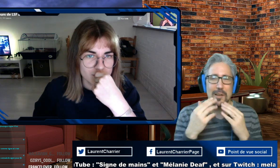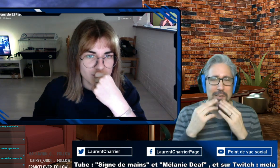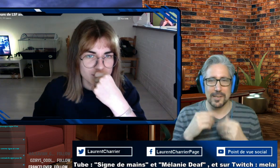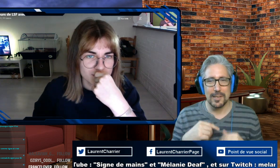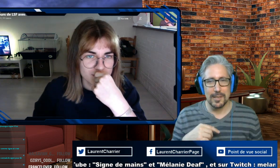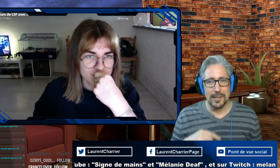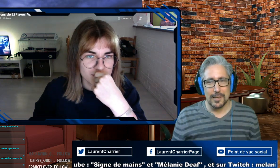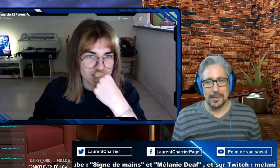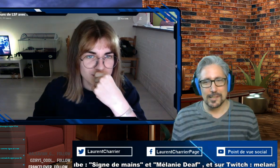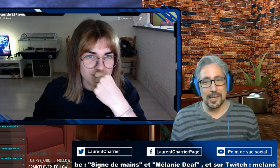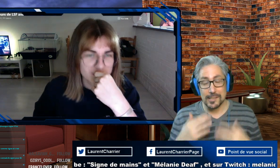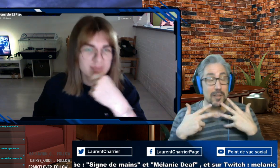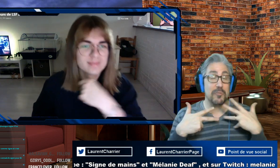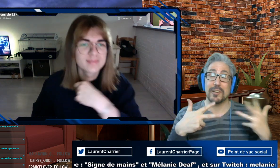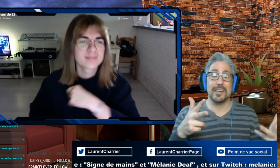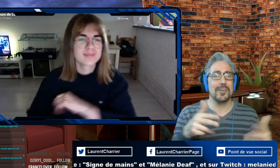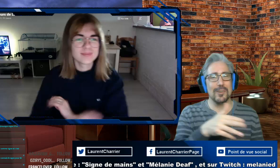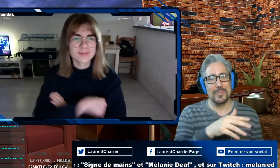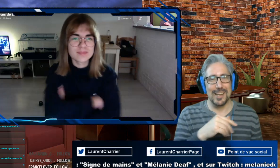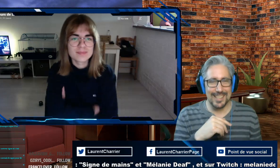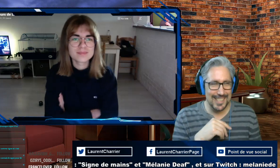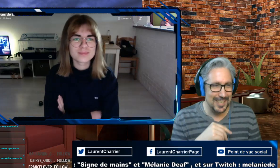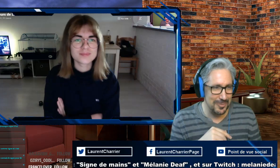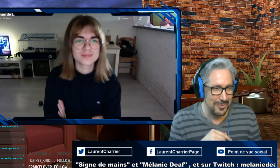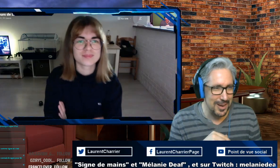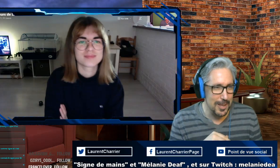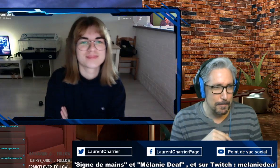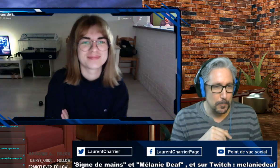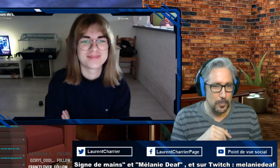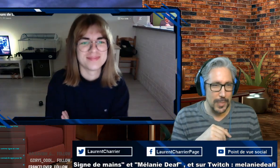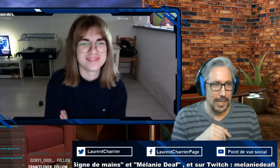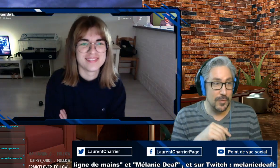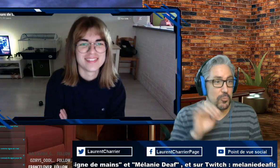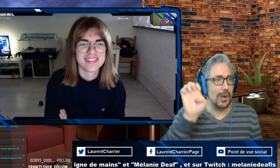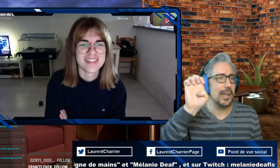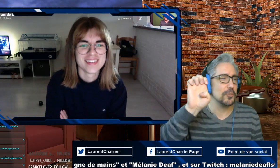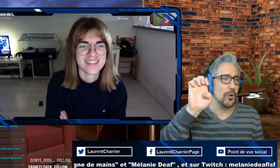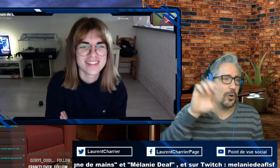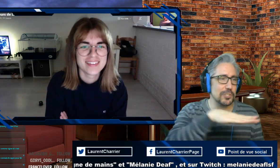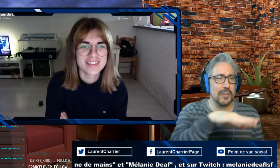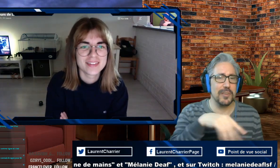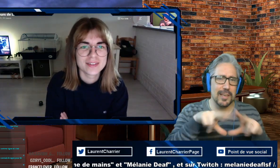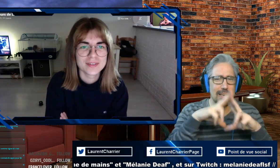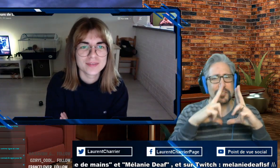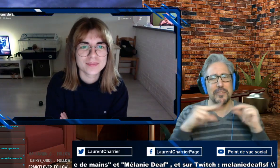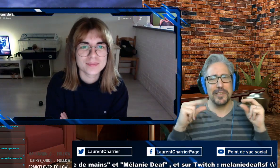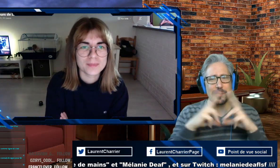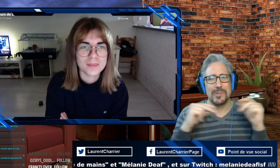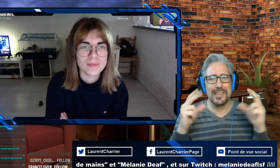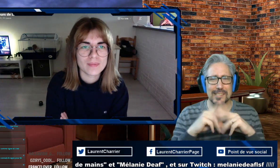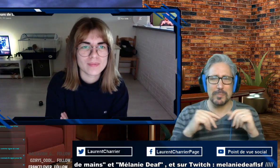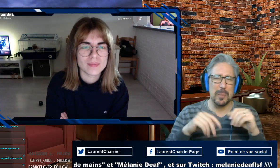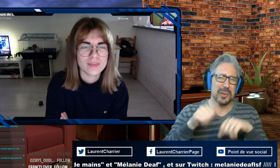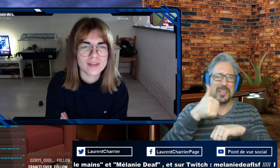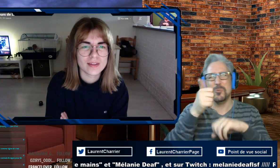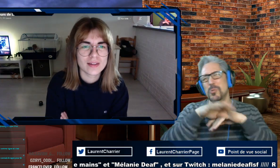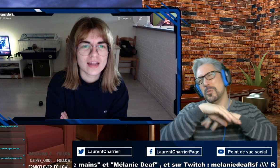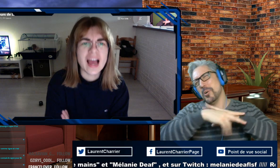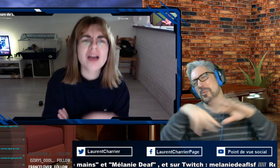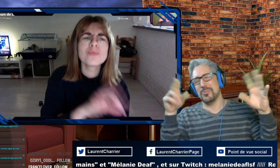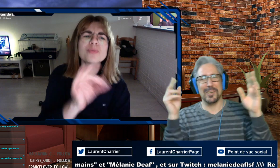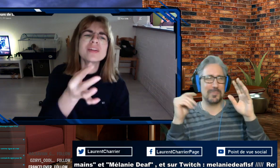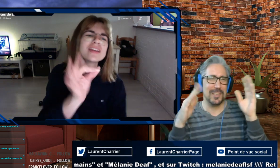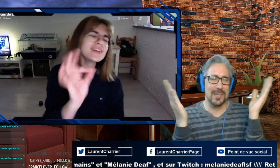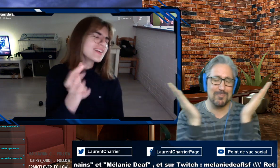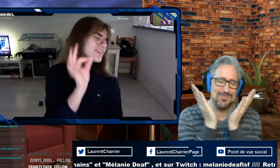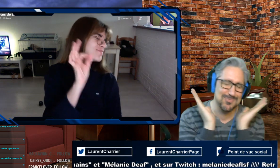Des fois ça la fait rigoler Mélanie des fois. Et bien pour la lettre E, je t'avais expliqué, ça m'a pris une